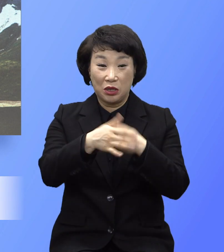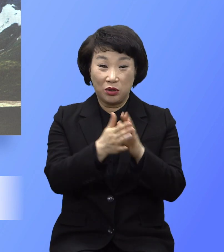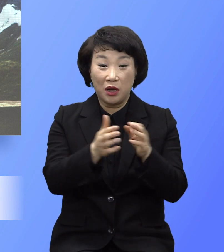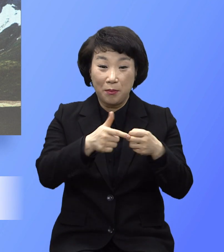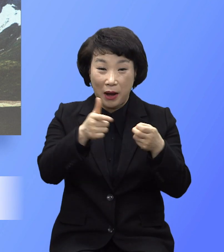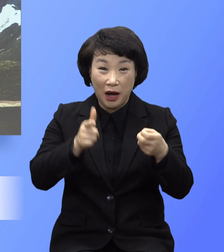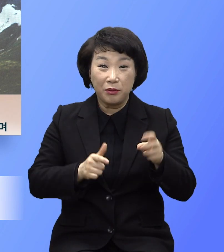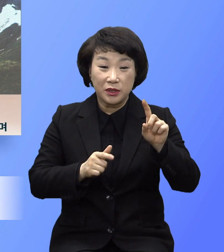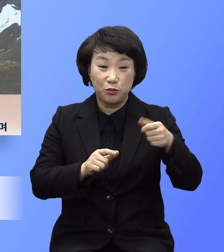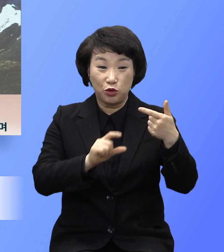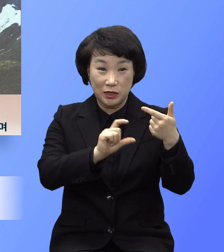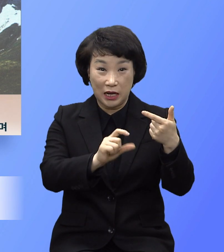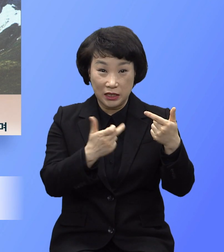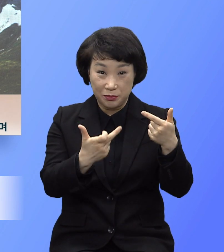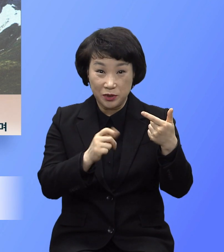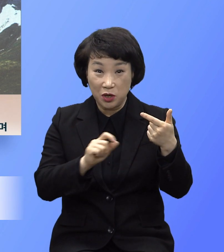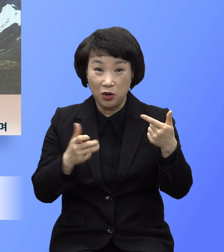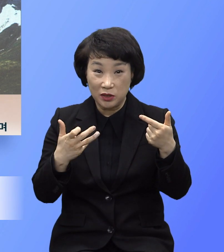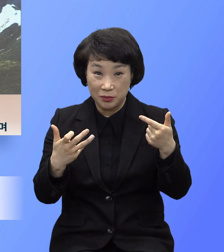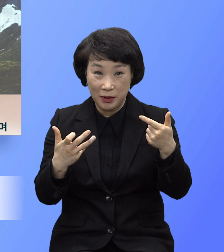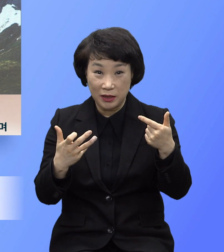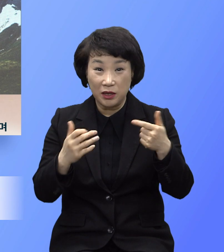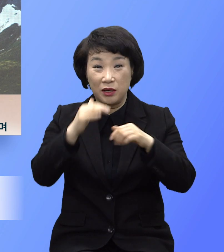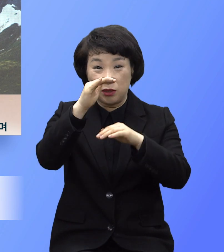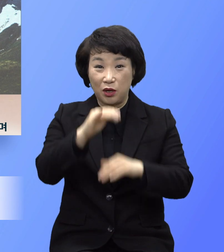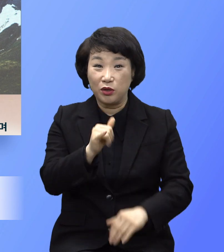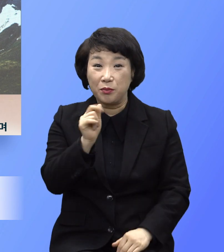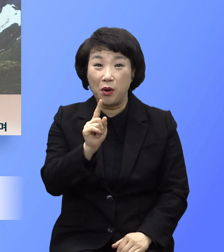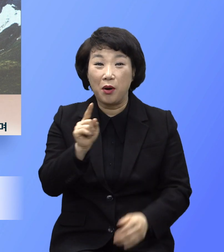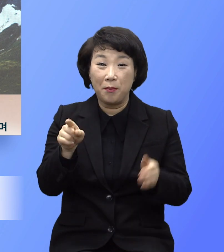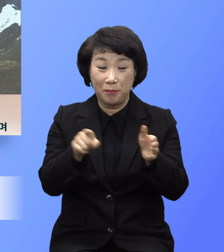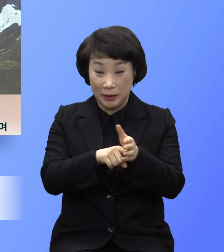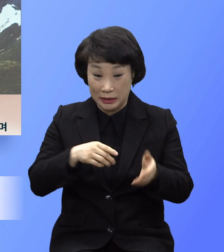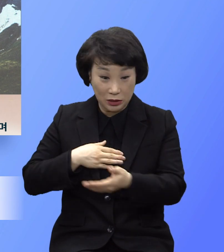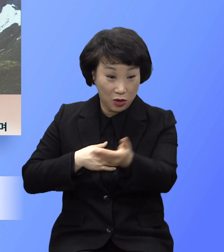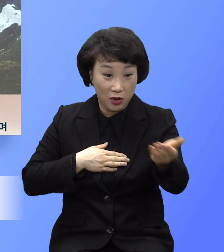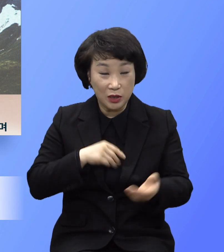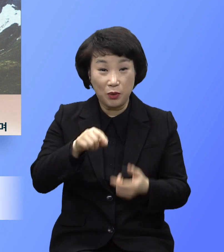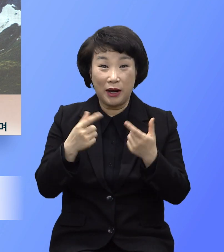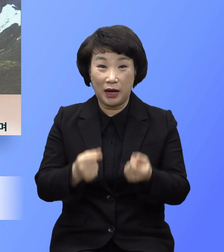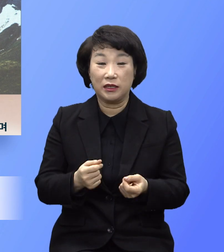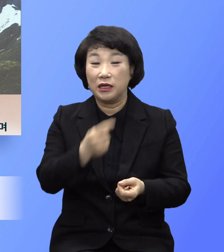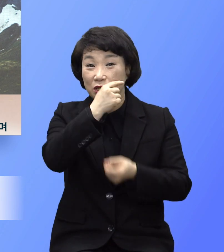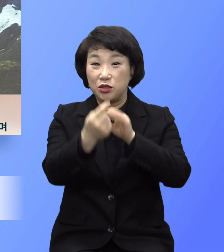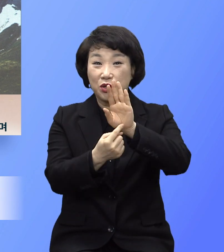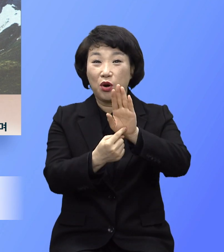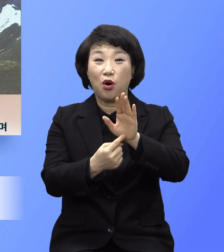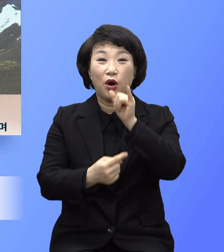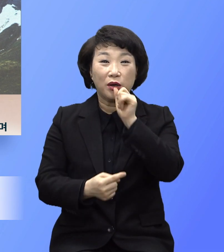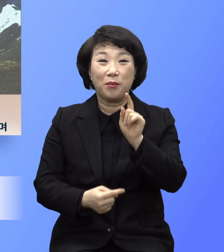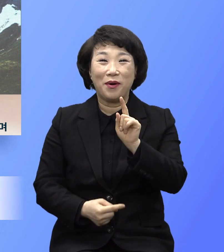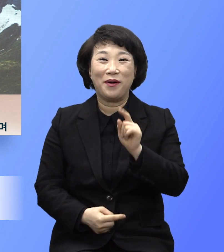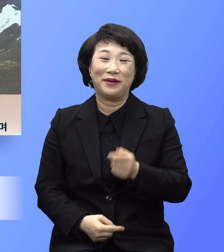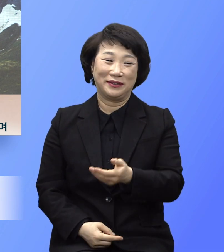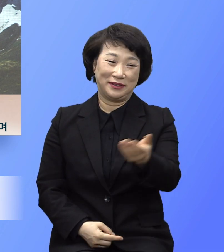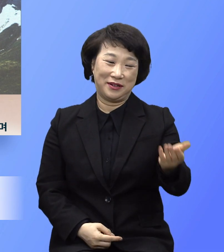마가복음 16장 17절로 18절에 믿는 자들에게는 이런 표적이